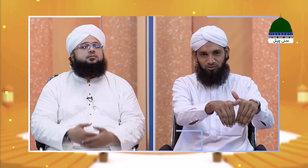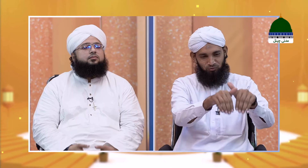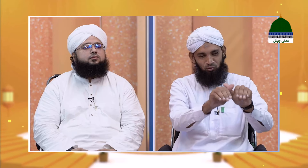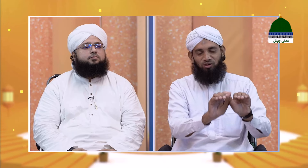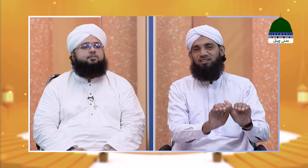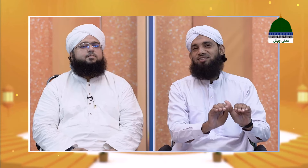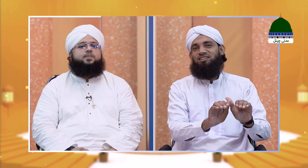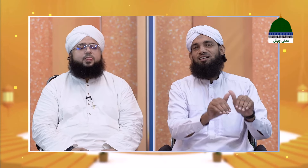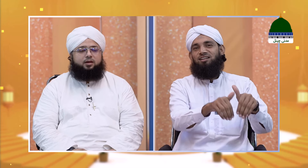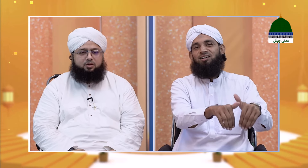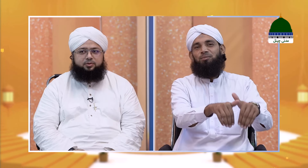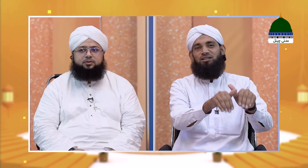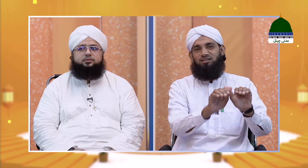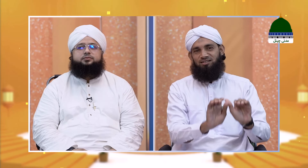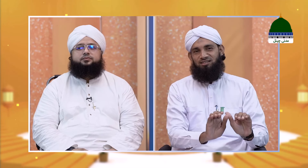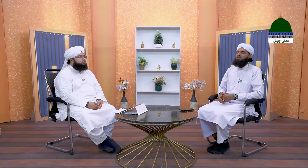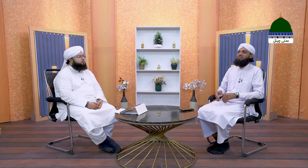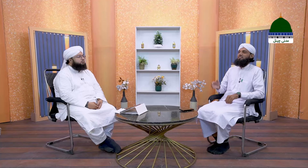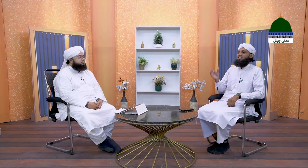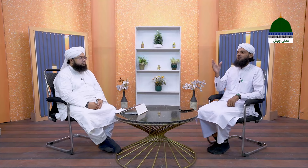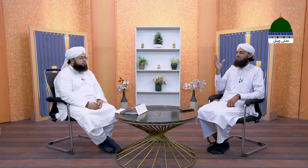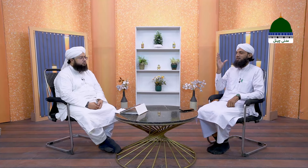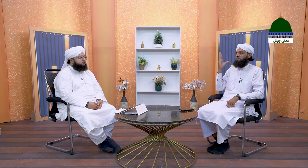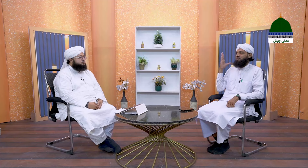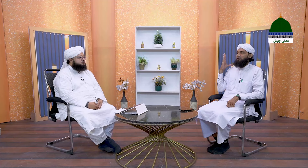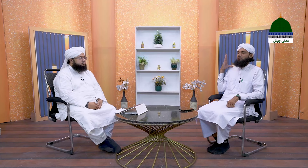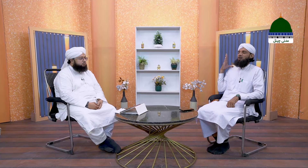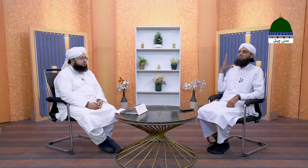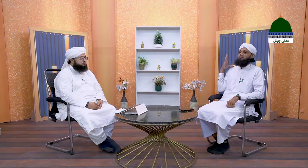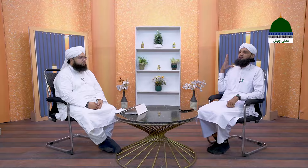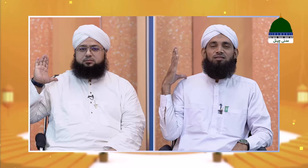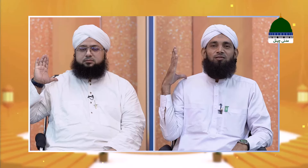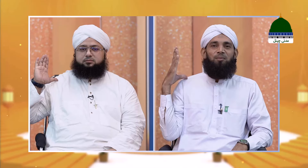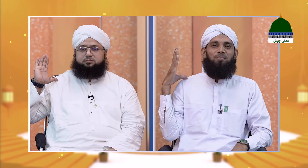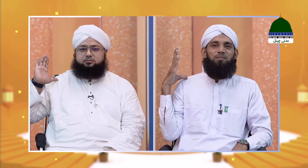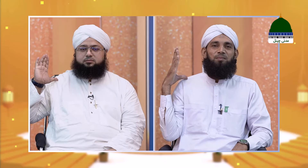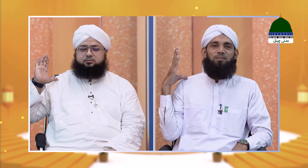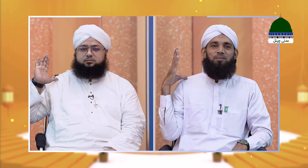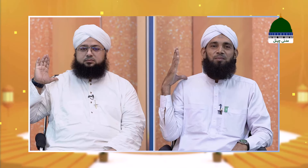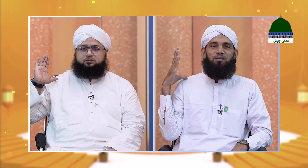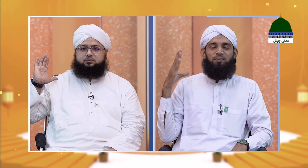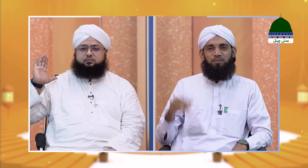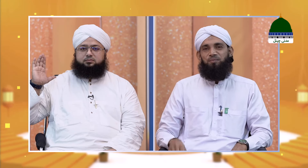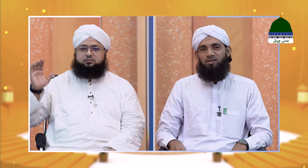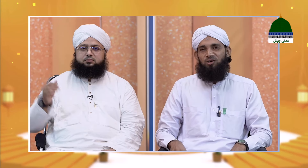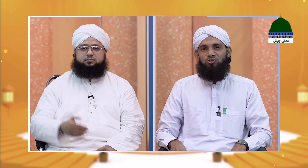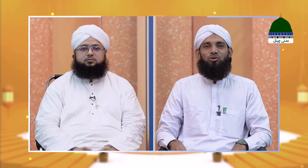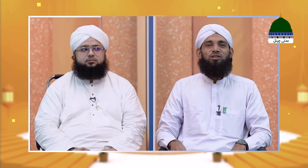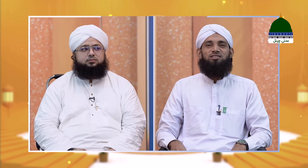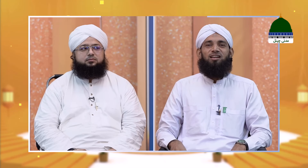وہ مراد قبر۔ تیسرا اشارہ ہے آج کا ثواب، اور چوتھا اشارہ ہے